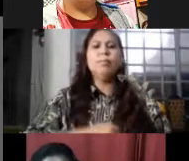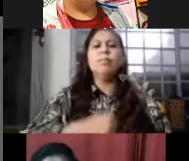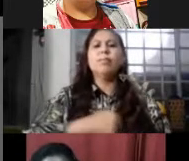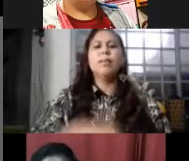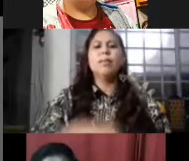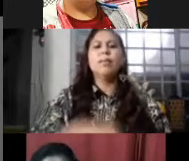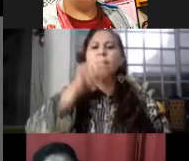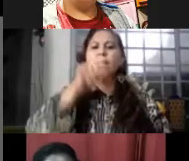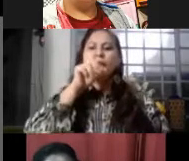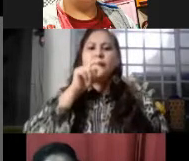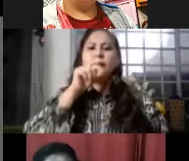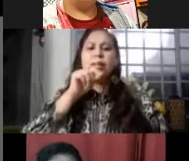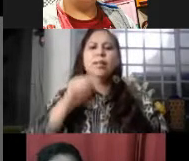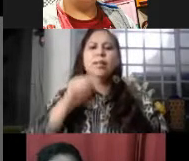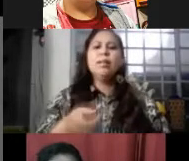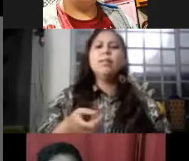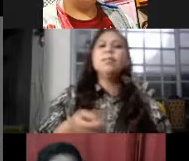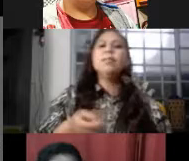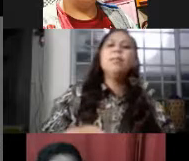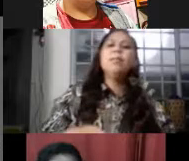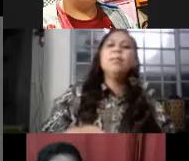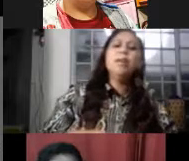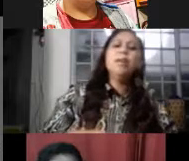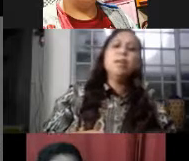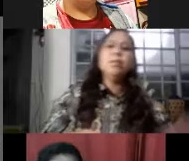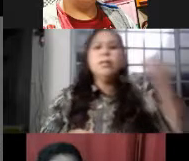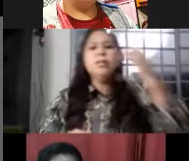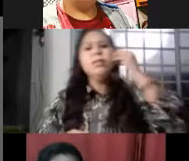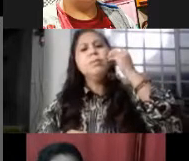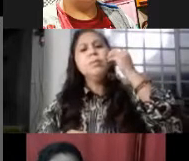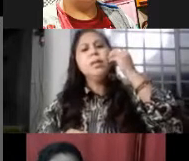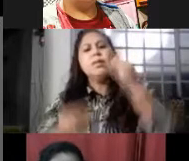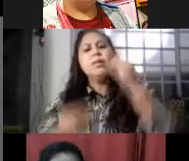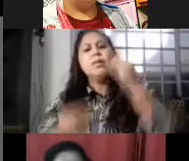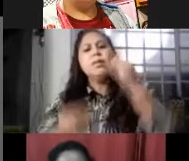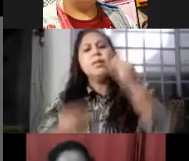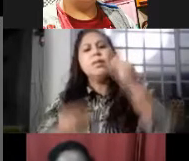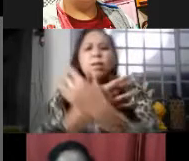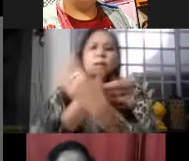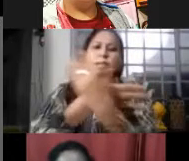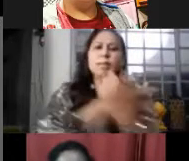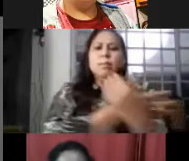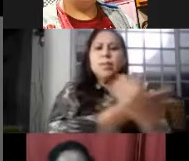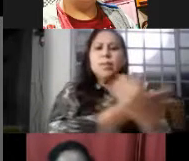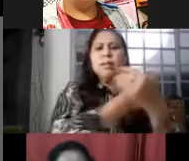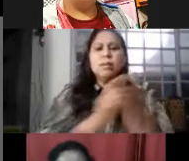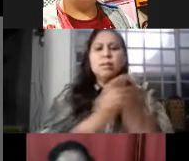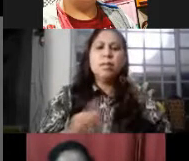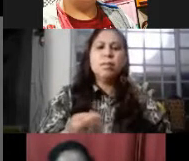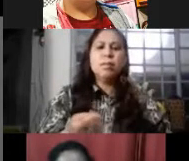um beija-flor que me beijou, depois voou pra